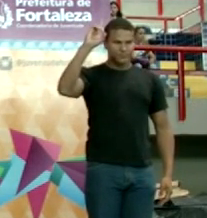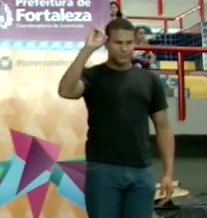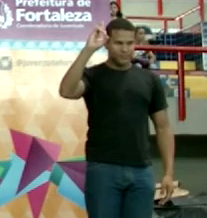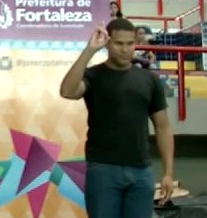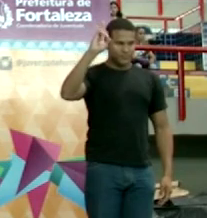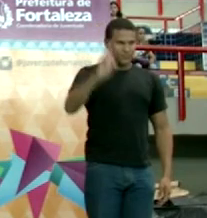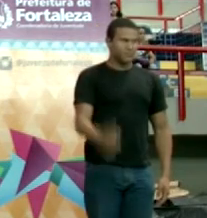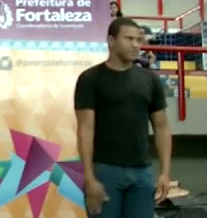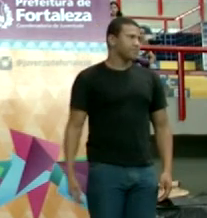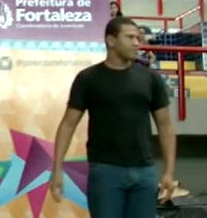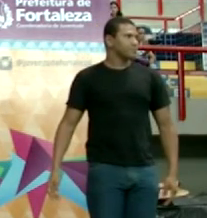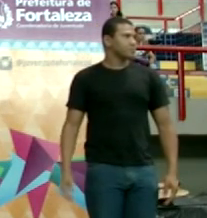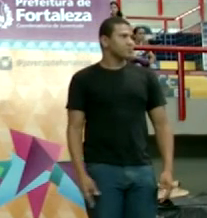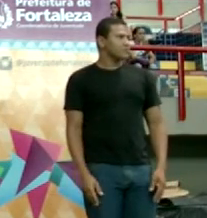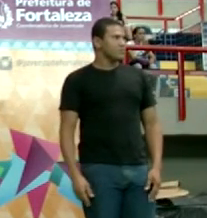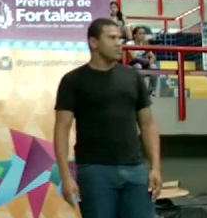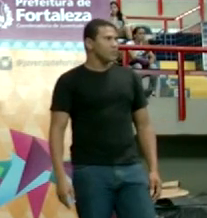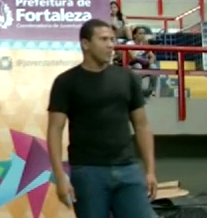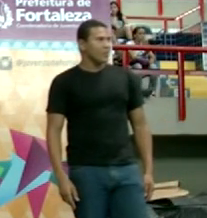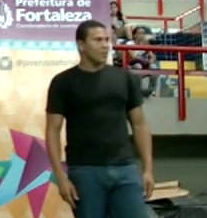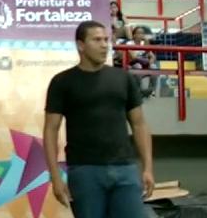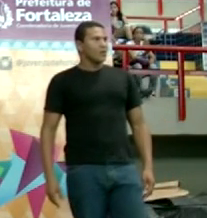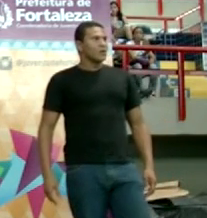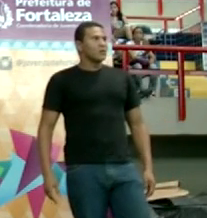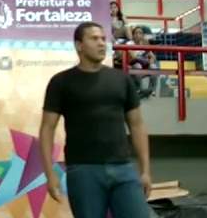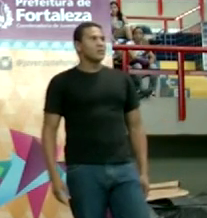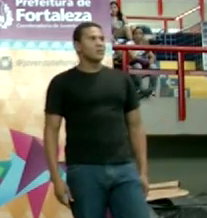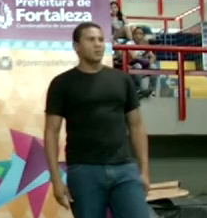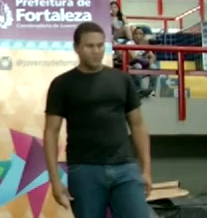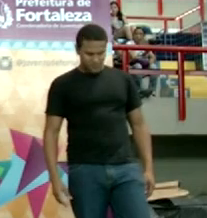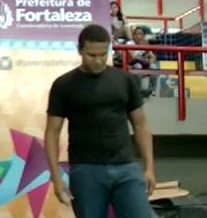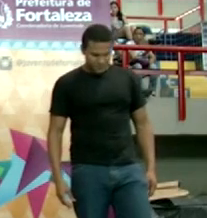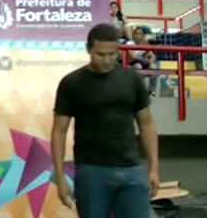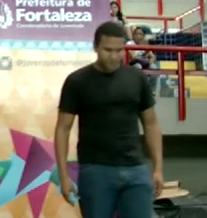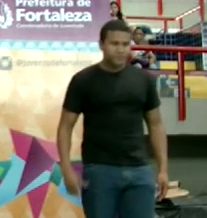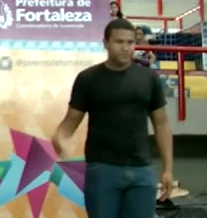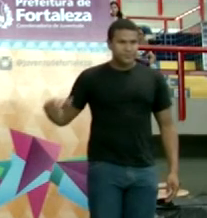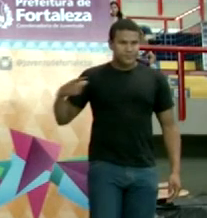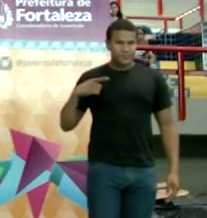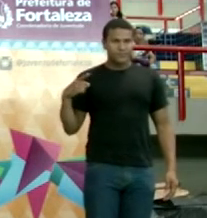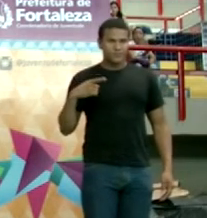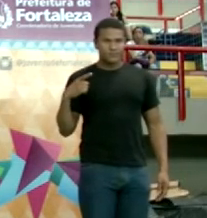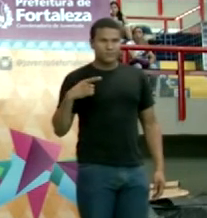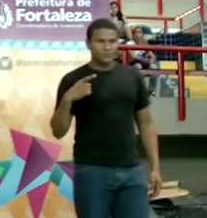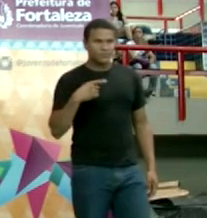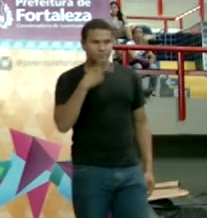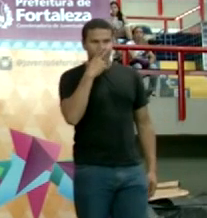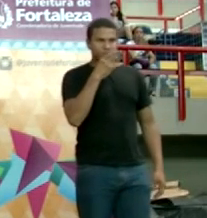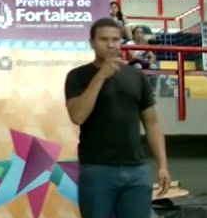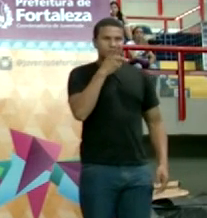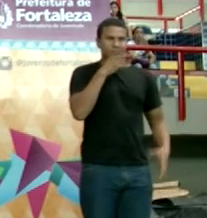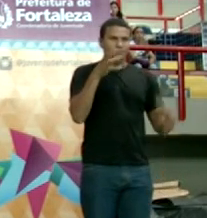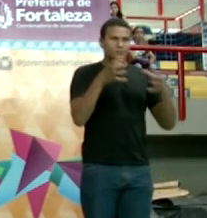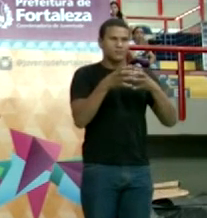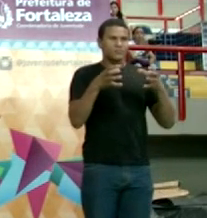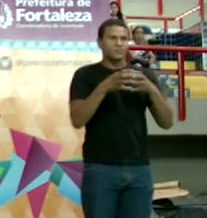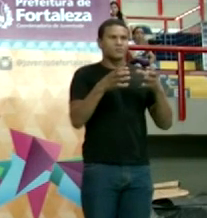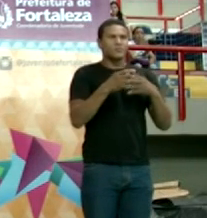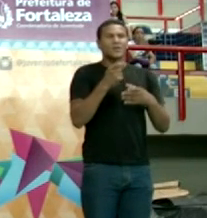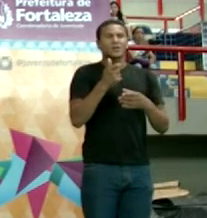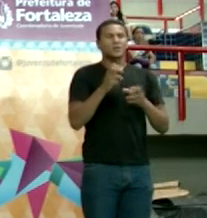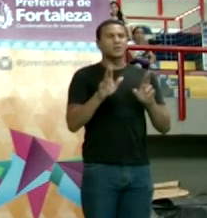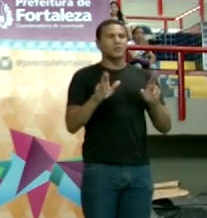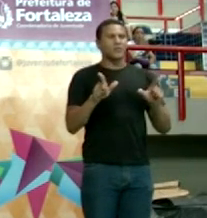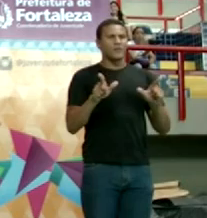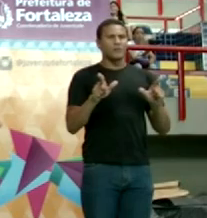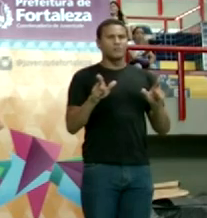conciliação ideal constante na vida política do país, os partidos pouco se diferenciavam na política.